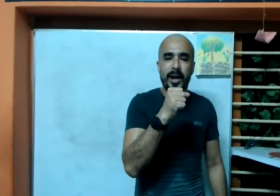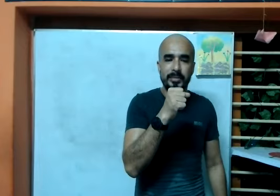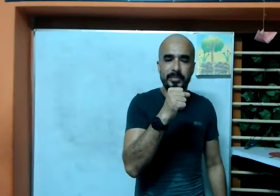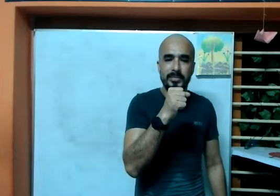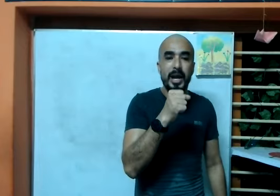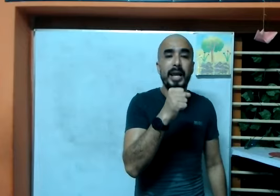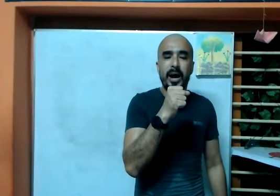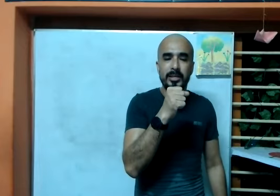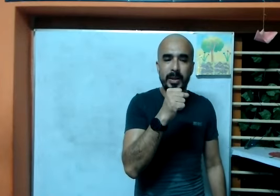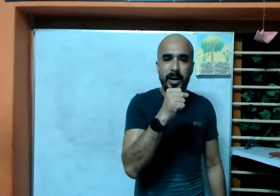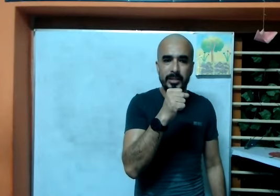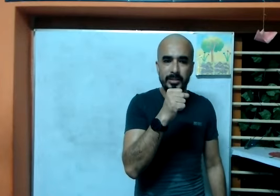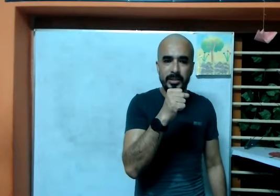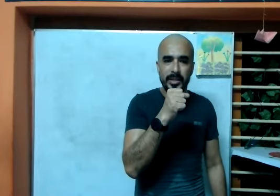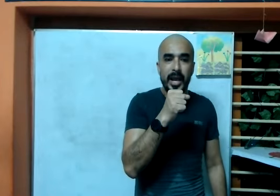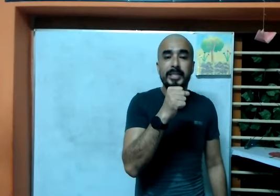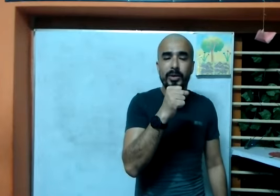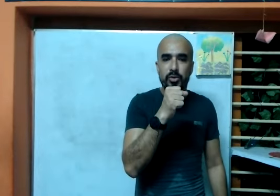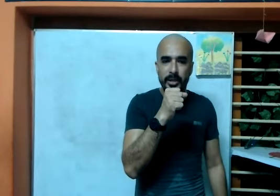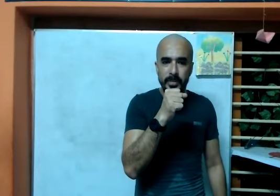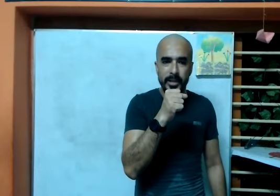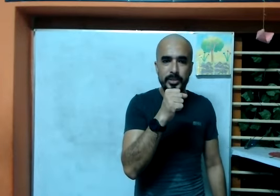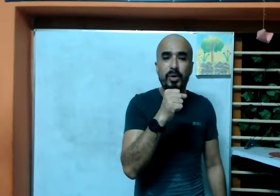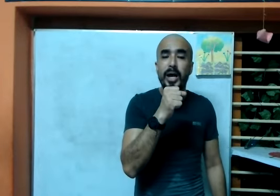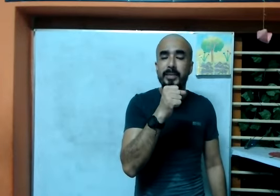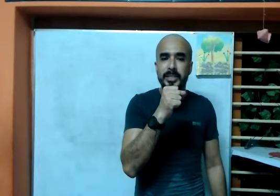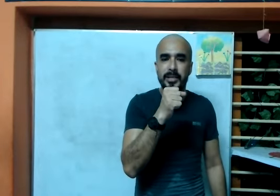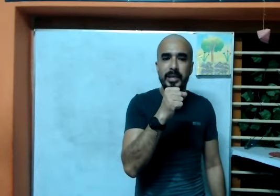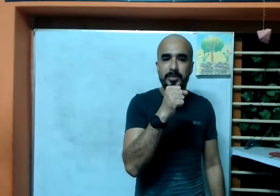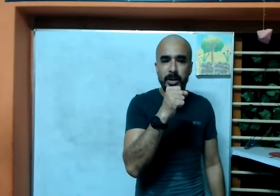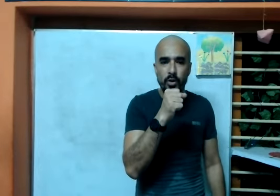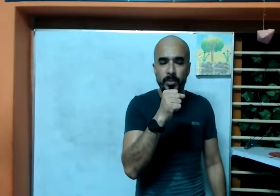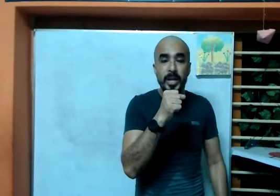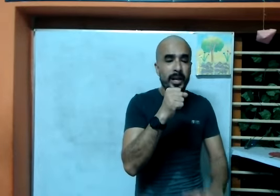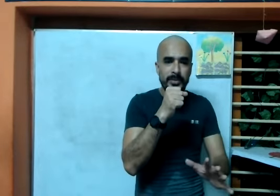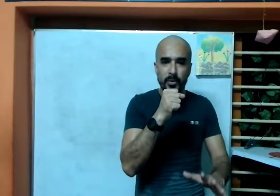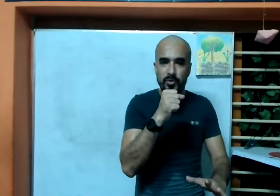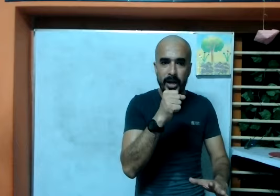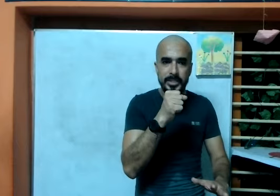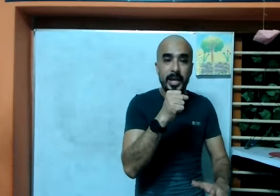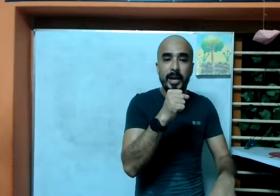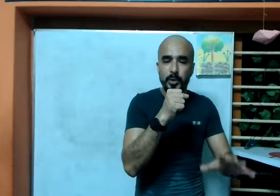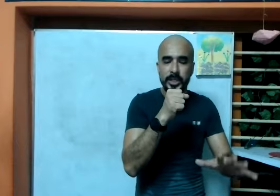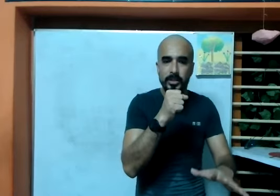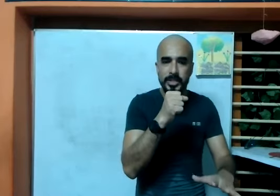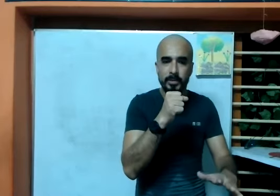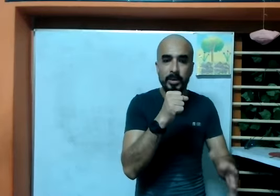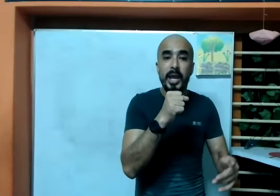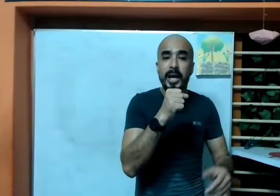টাইম আই হার্ড মাই মাদার And she was calling me, so I immediately left my room, left the book fast, and put it on the table, and left